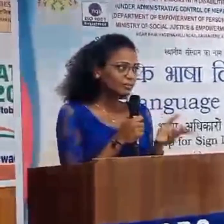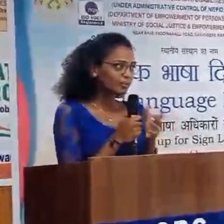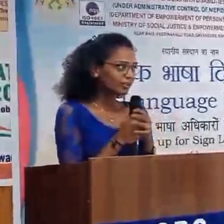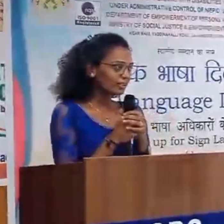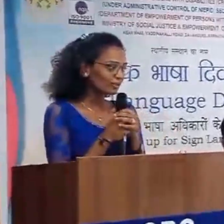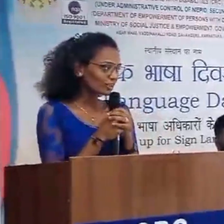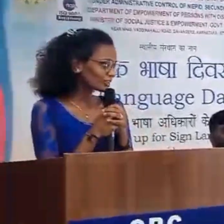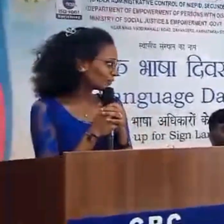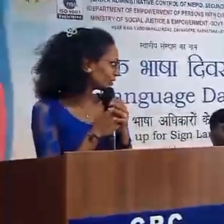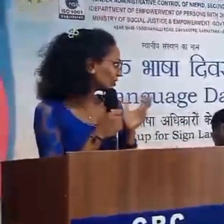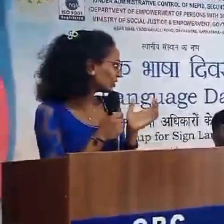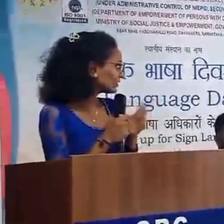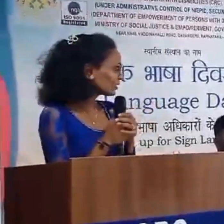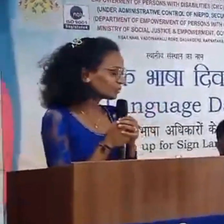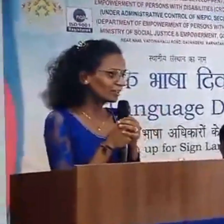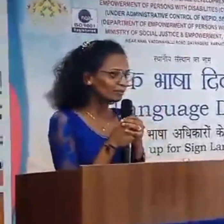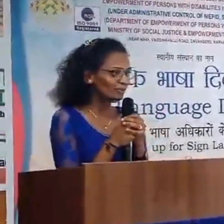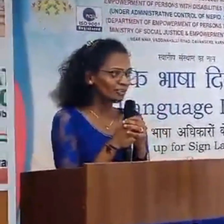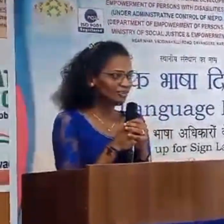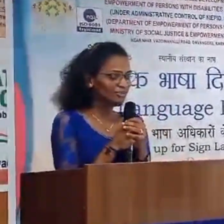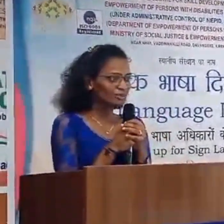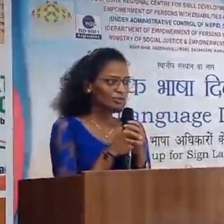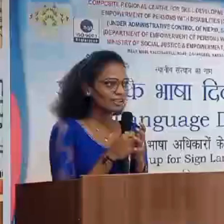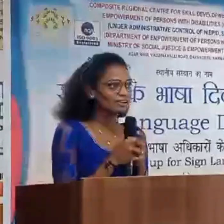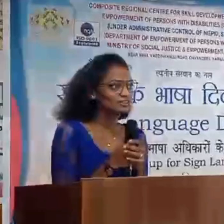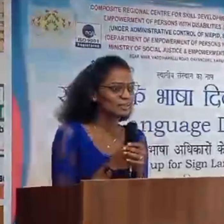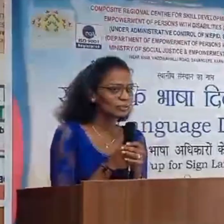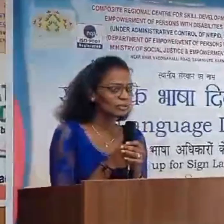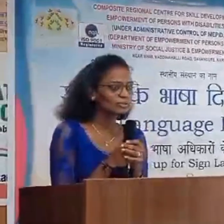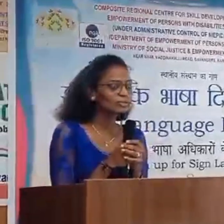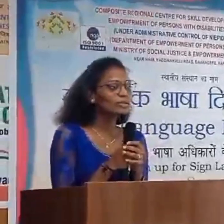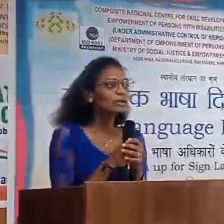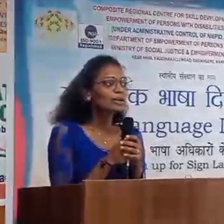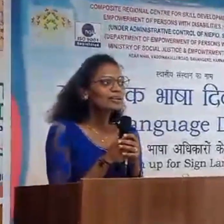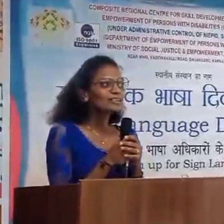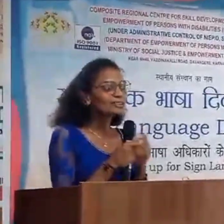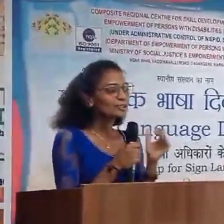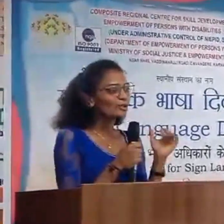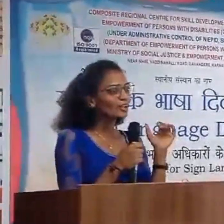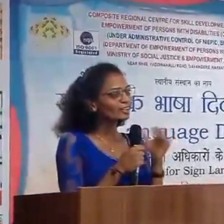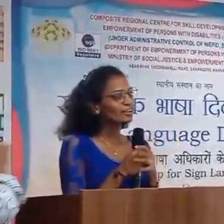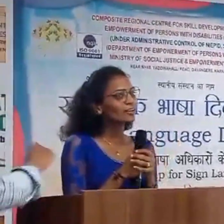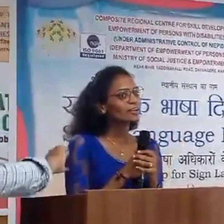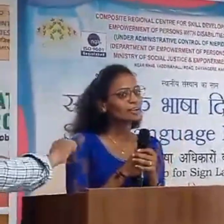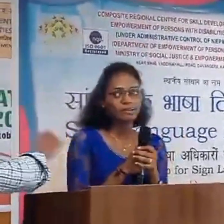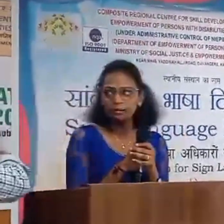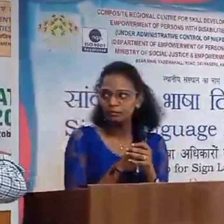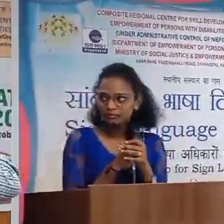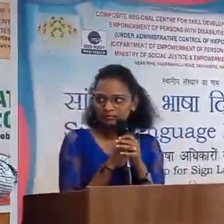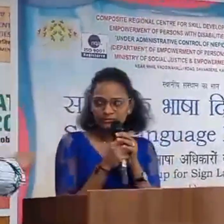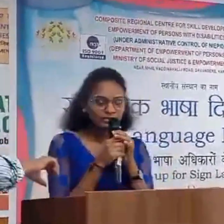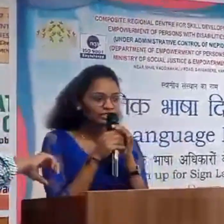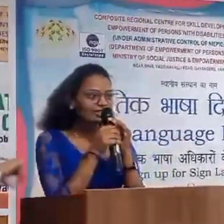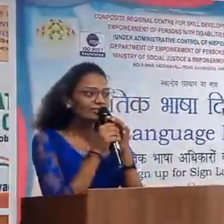ಮೇಲೆ ಬರ್ಲಿಕ್ಕೆ ಅವಕಾಶ ಮಾಡಿಕೊಟ್ಟಂತ ಮೇಡಮ್ ಅವರಿಗೂ ತುಂಬಾ ಥ್ಯಾಂಕ್ಸ್ ಹೇಳಬೇಕು. ನಾನು